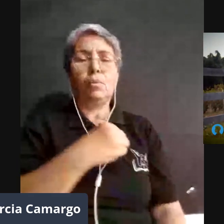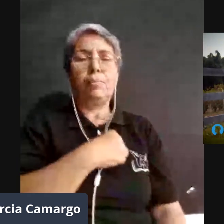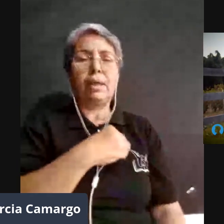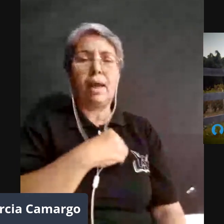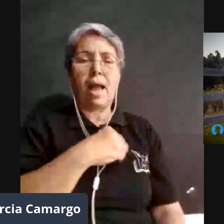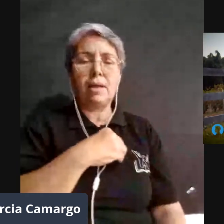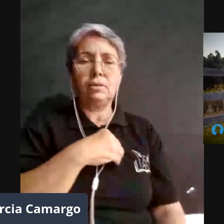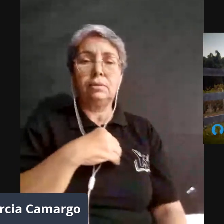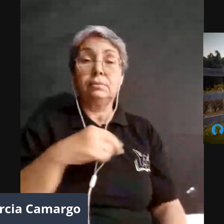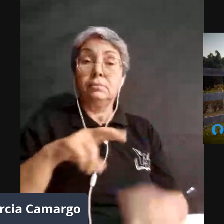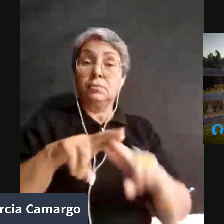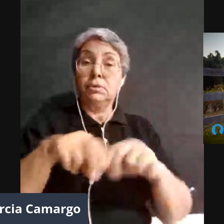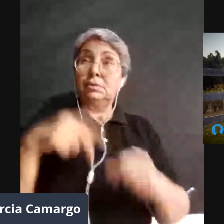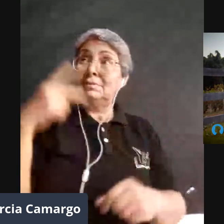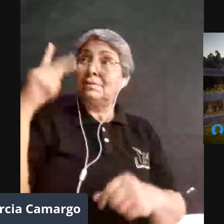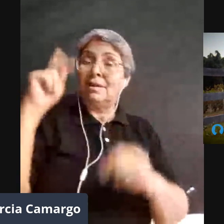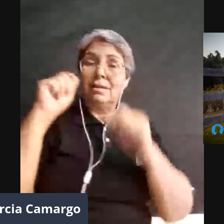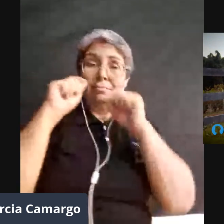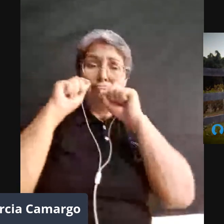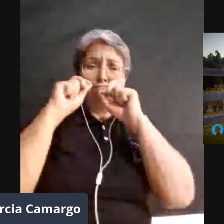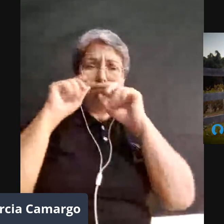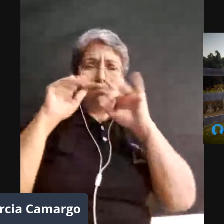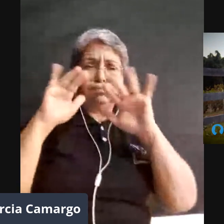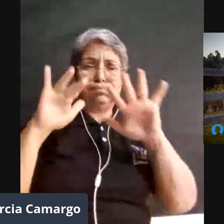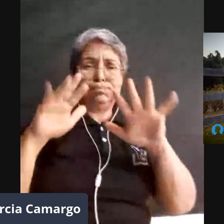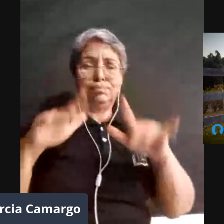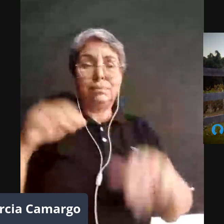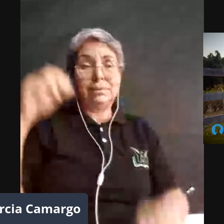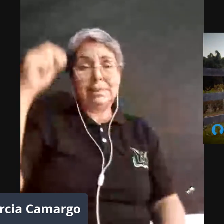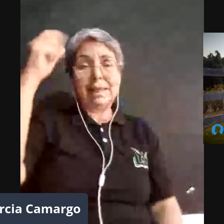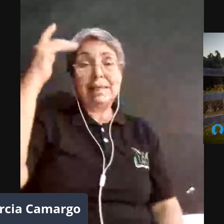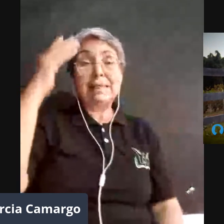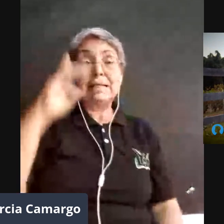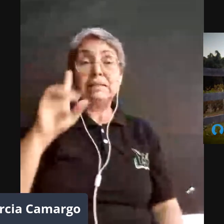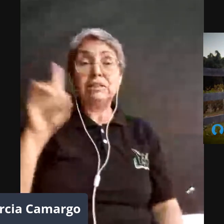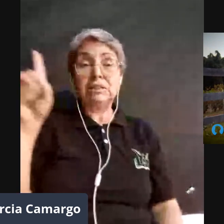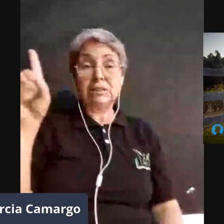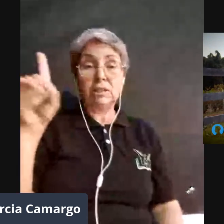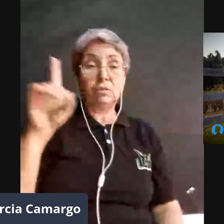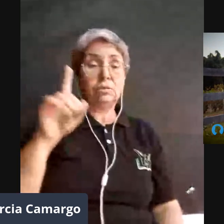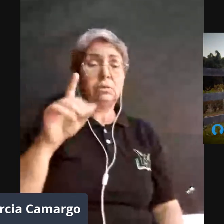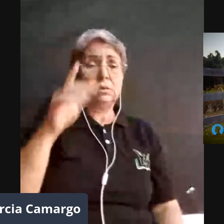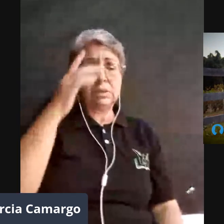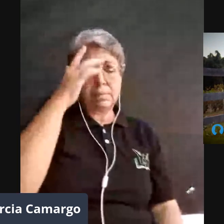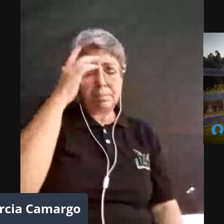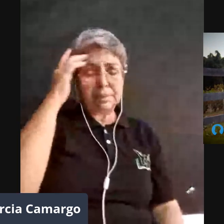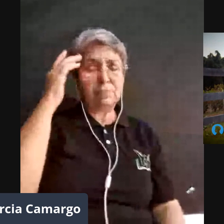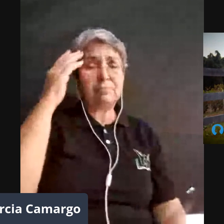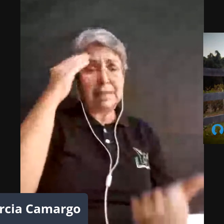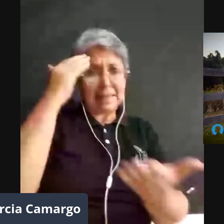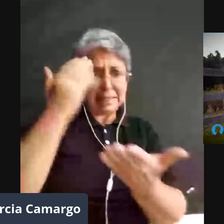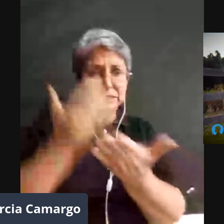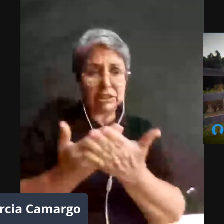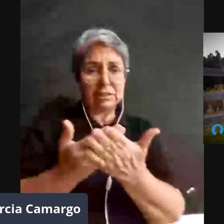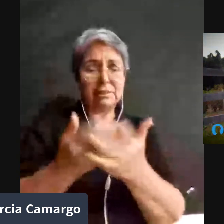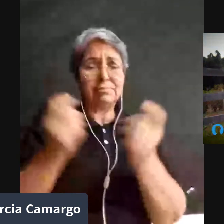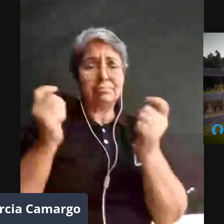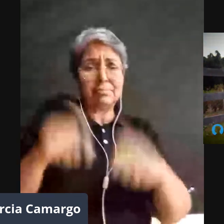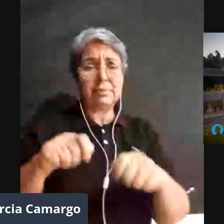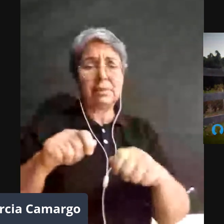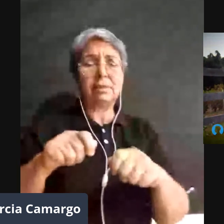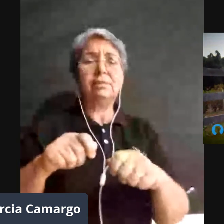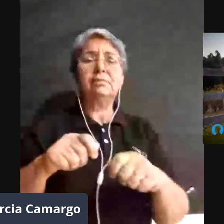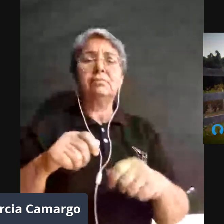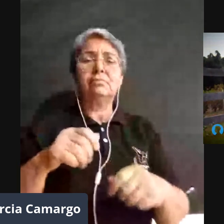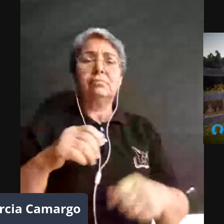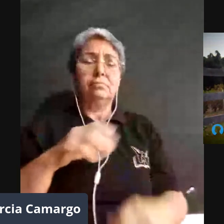graça serve para tirar o pecado de todo aquele que crê ser isso possível. Transforma